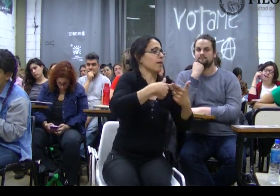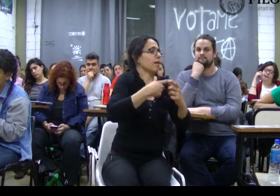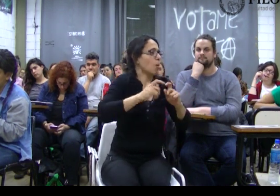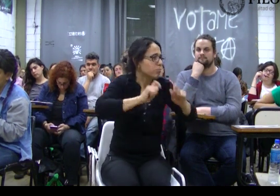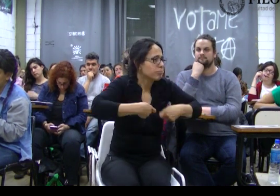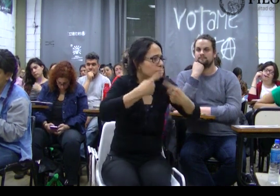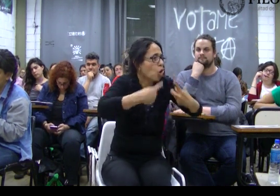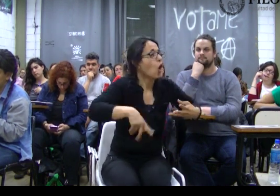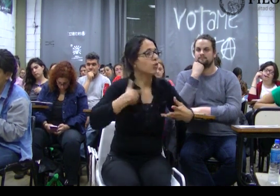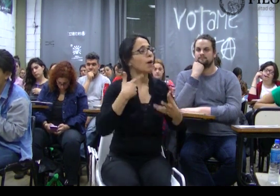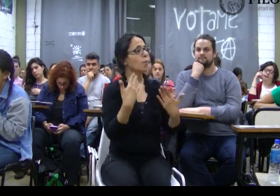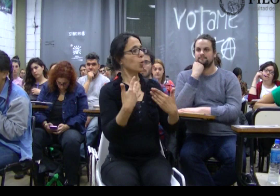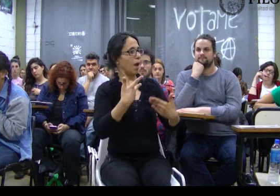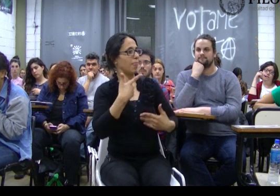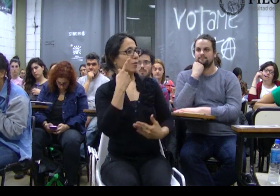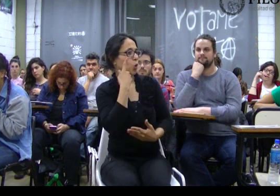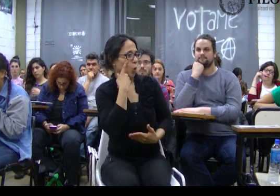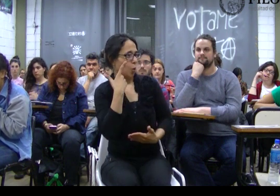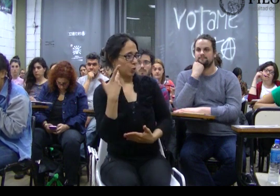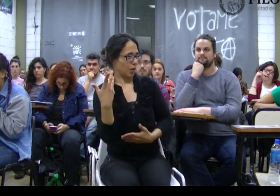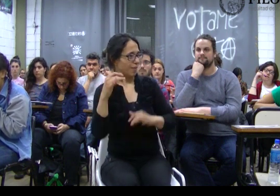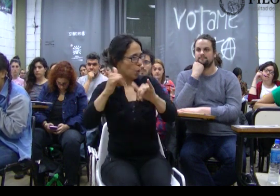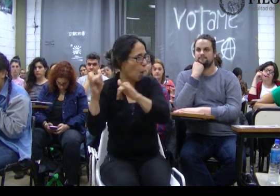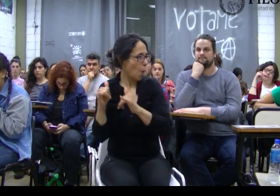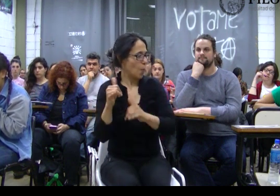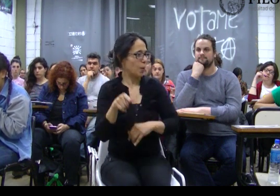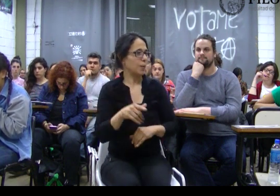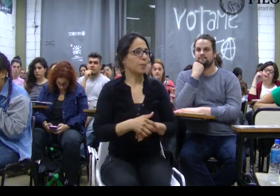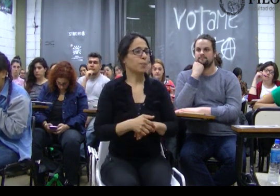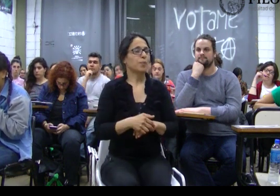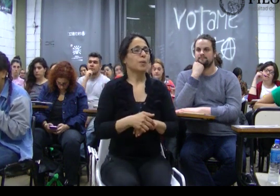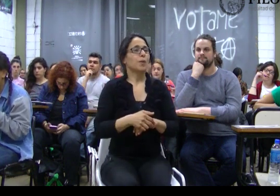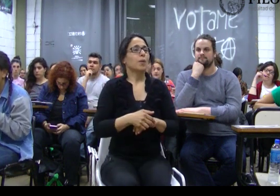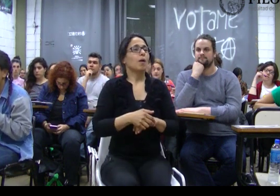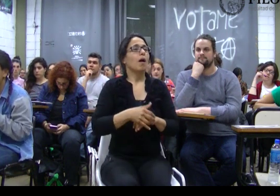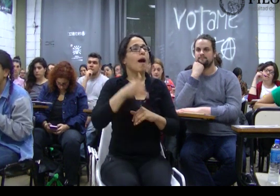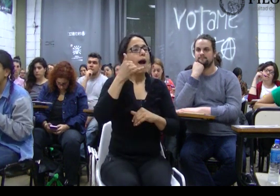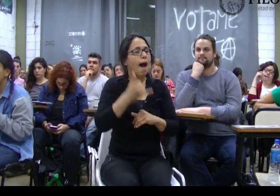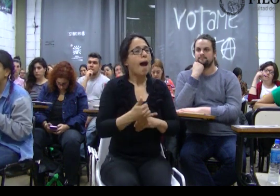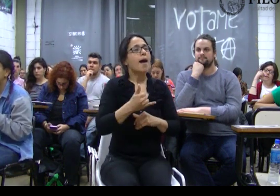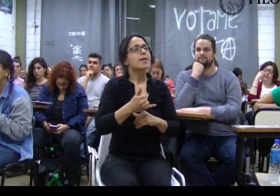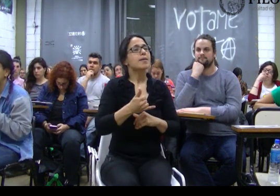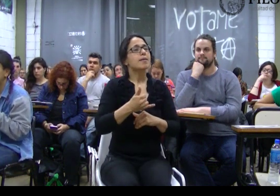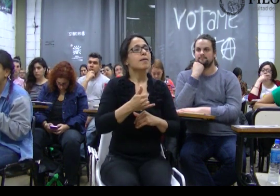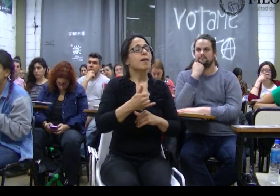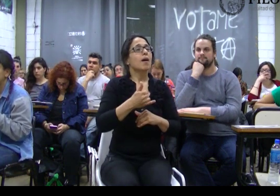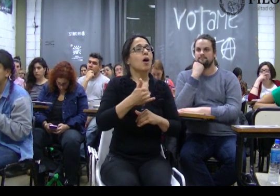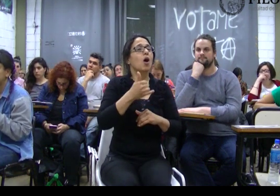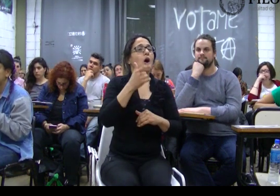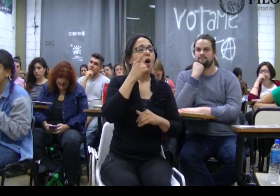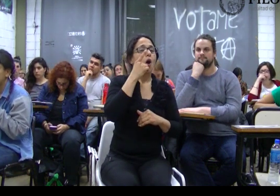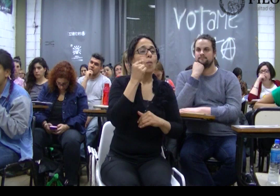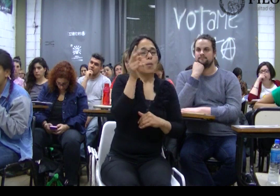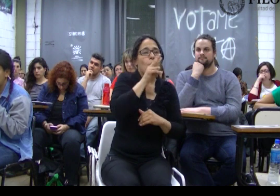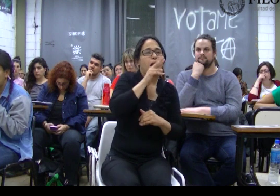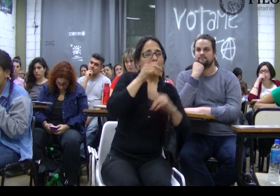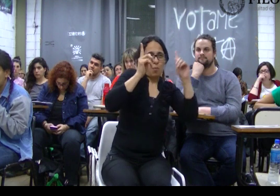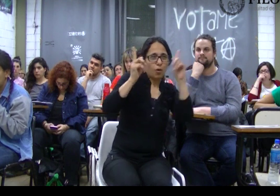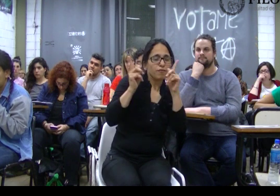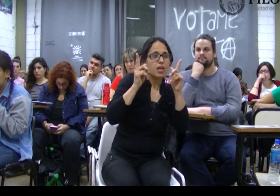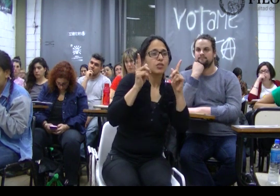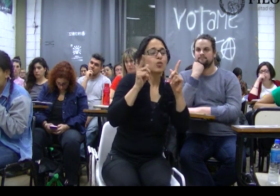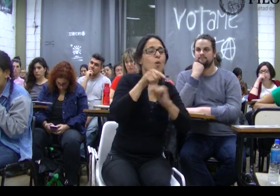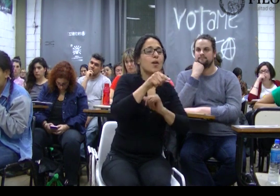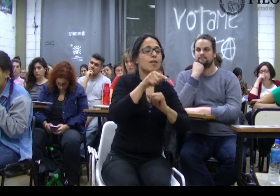poco enmarcando esta situación, les contaba que hay muchas escenas tenidas por parte de los docentes y